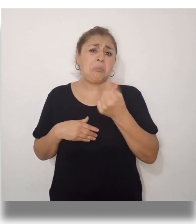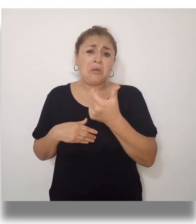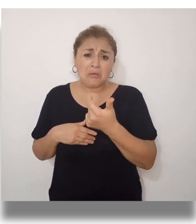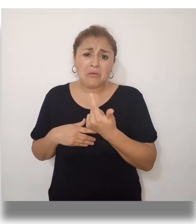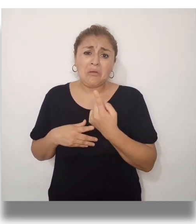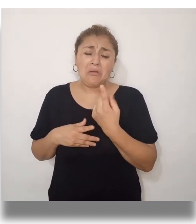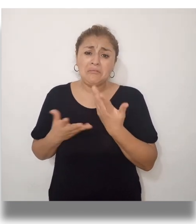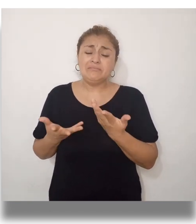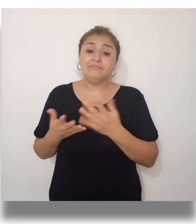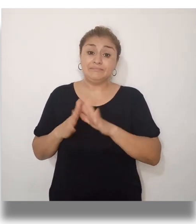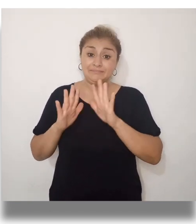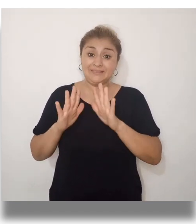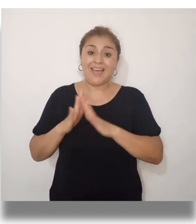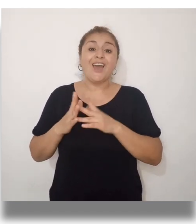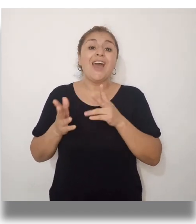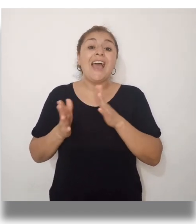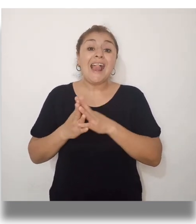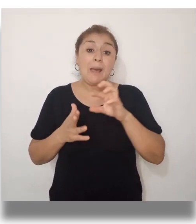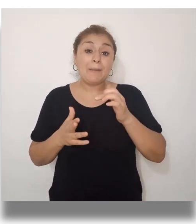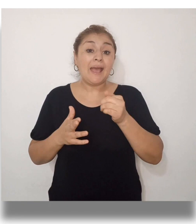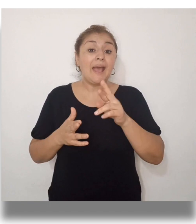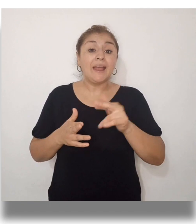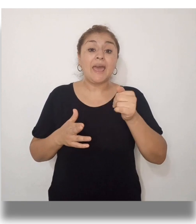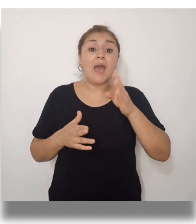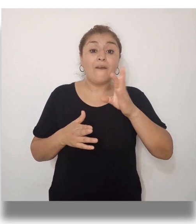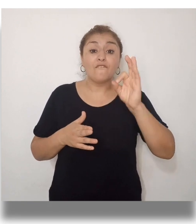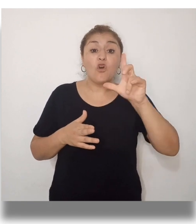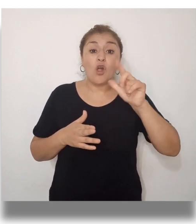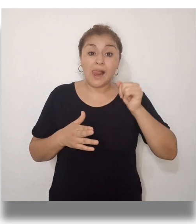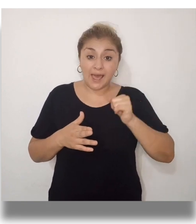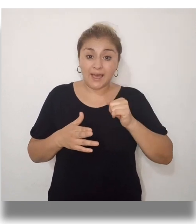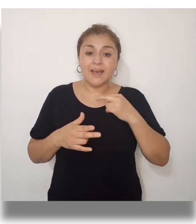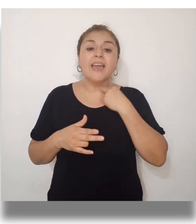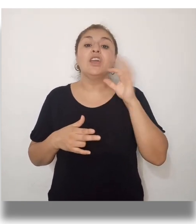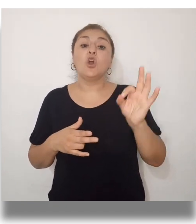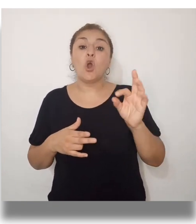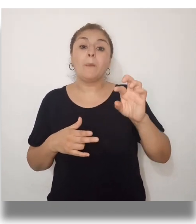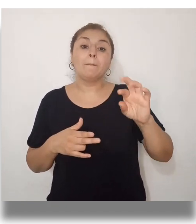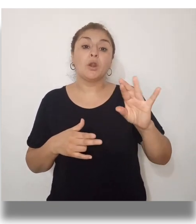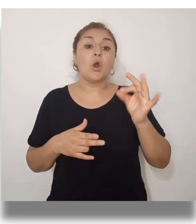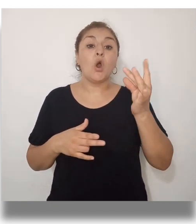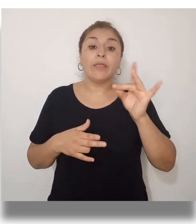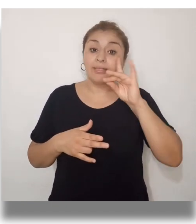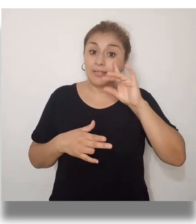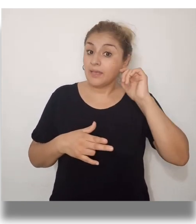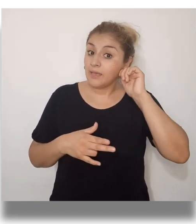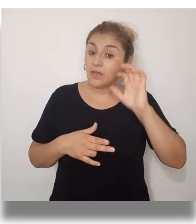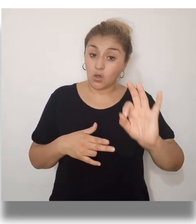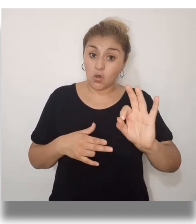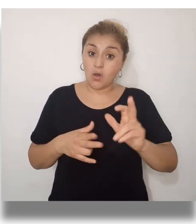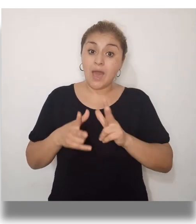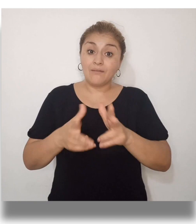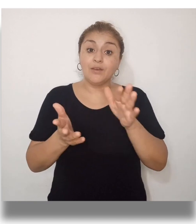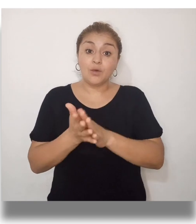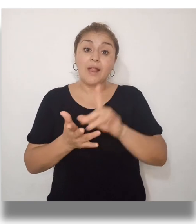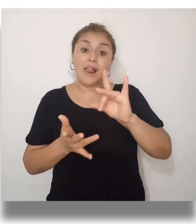Esta es la parábola del hijo pródigo que se encuentra en el evangelio de Lucas en